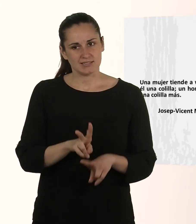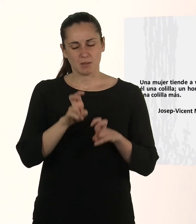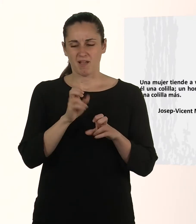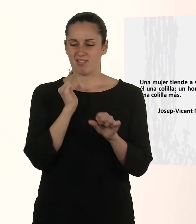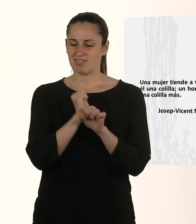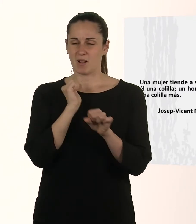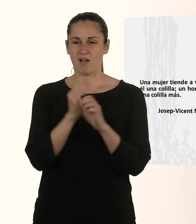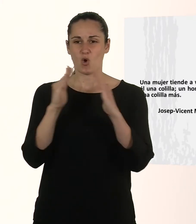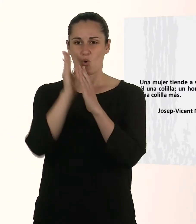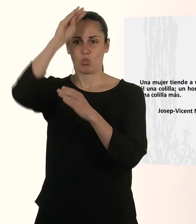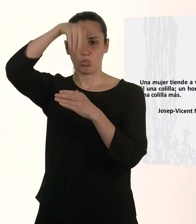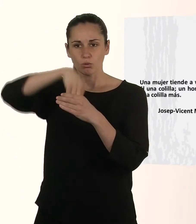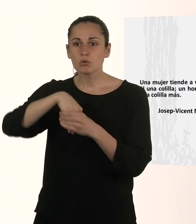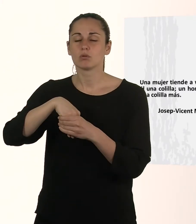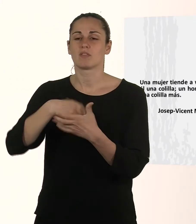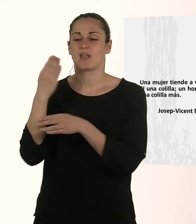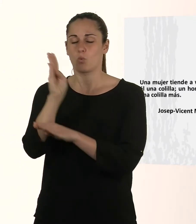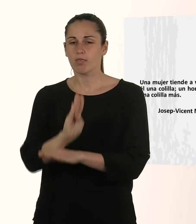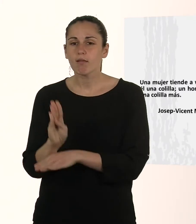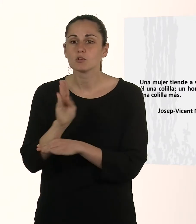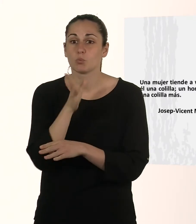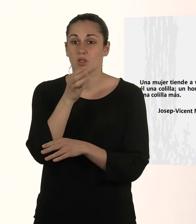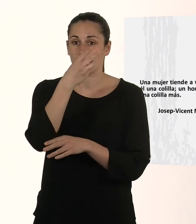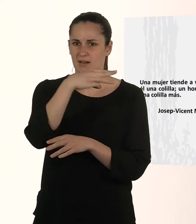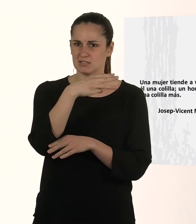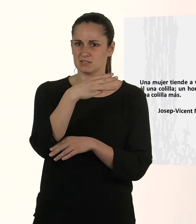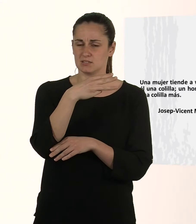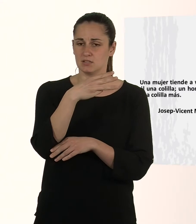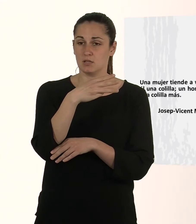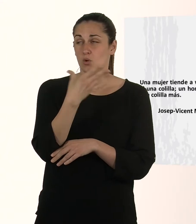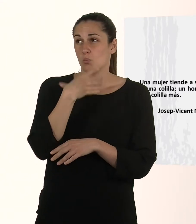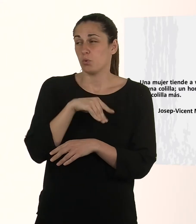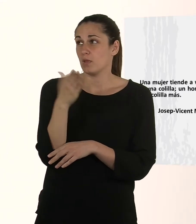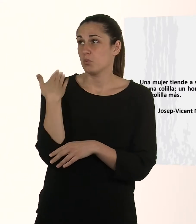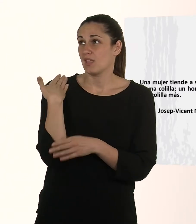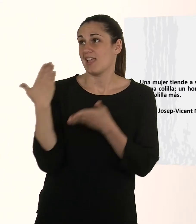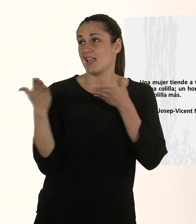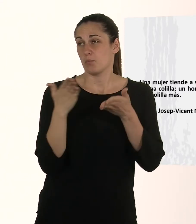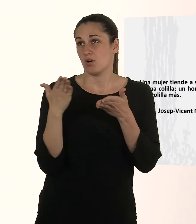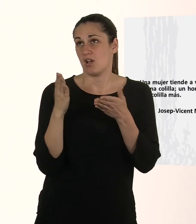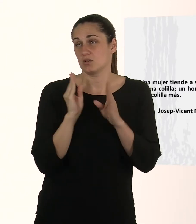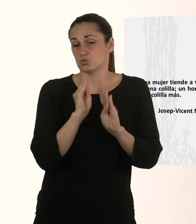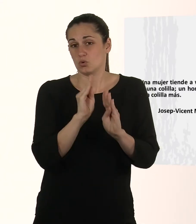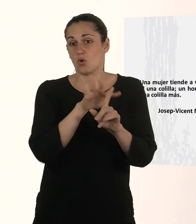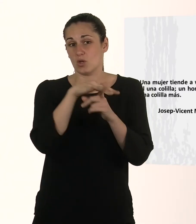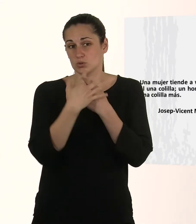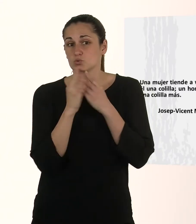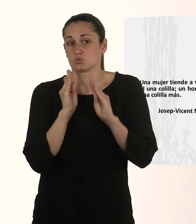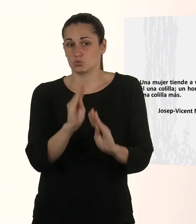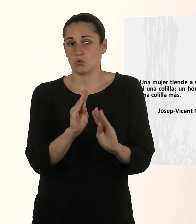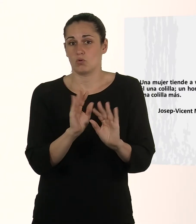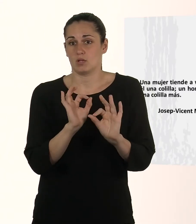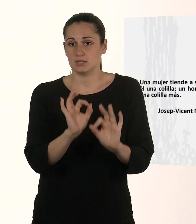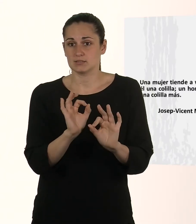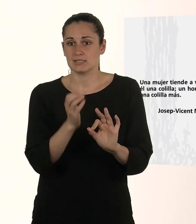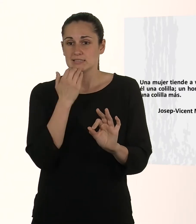doméstico, la del trabajo de los cuidados, porque Marqués, precisamente, probablemente porque está en la generación en la que está y en el contexto en el que está, pero cuando él